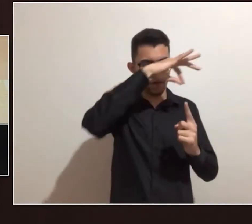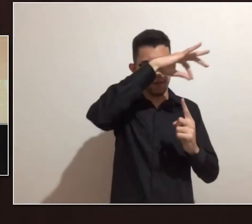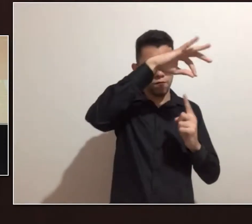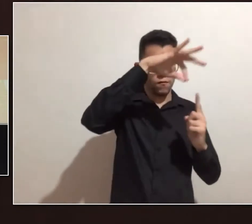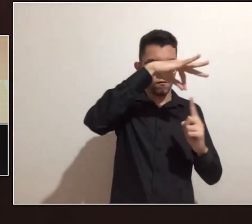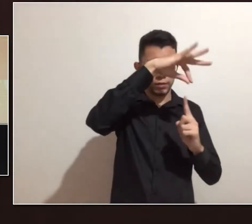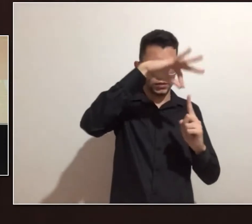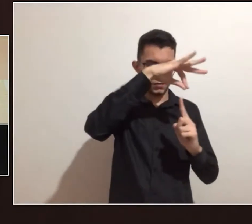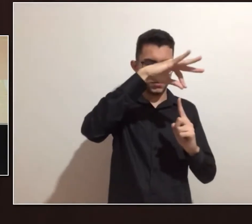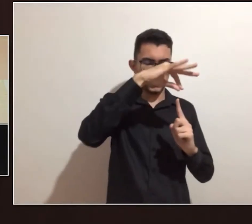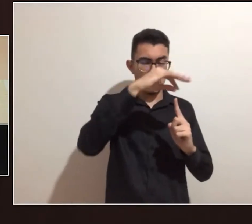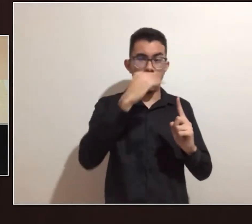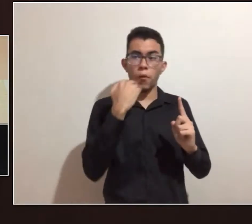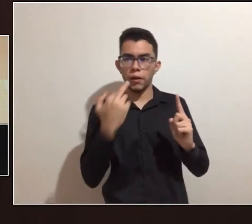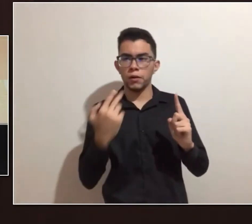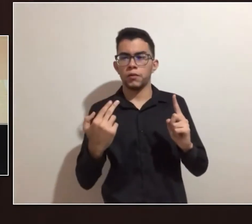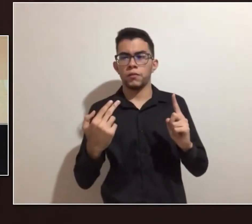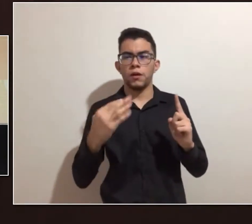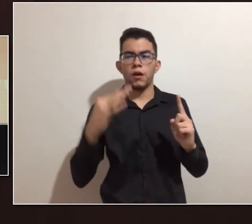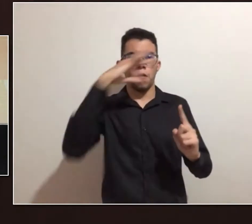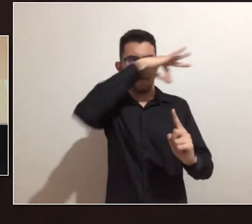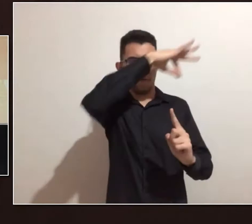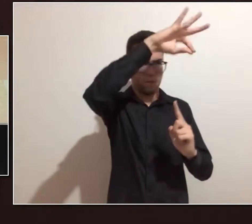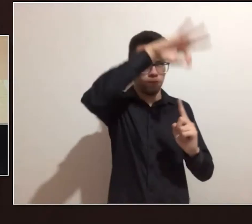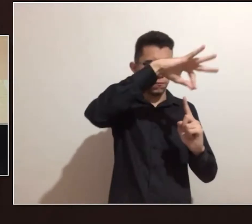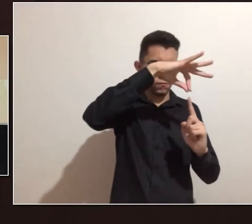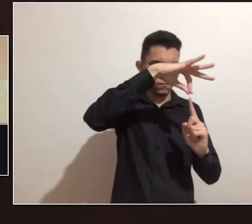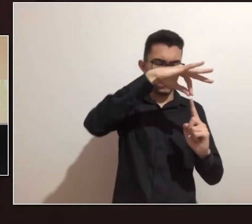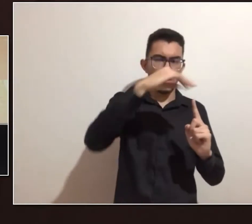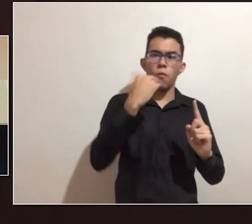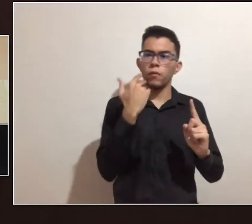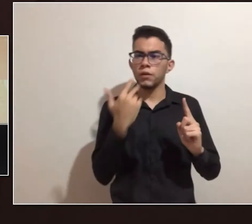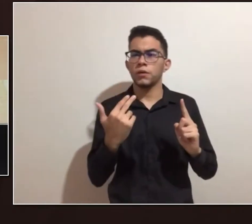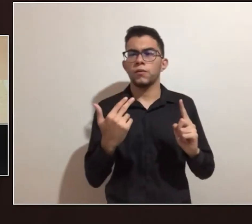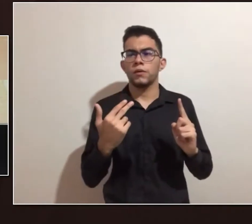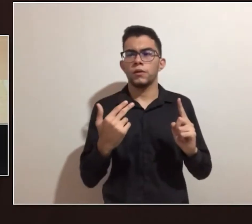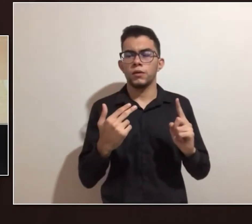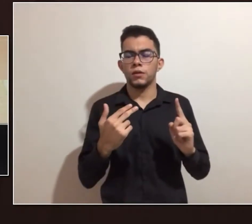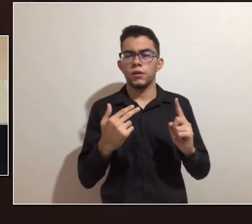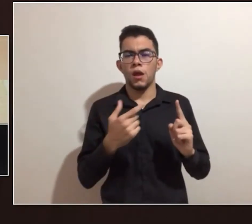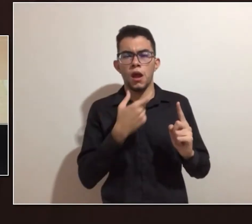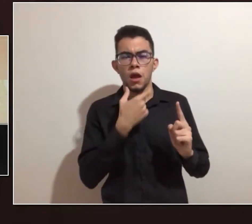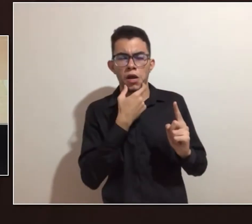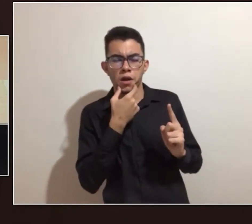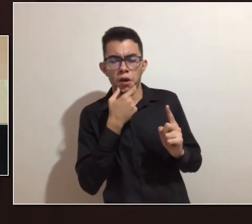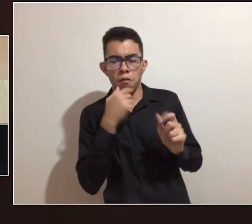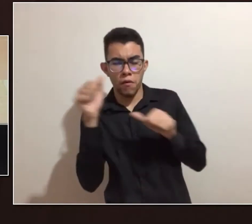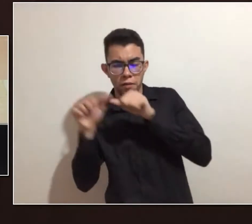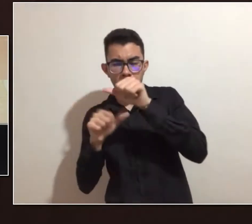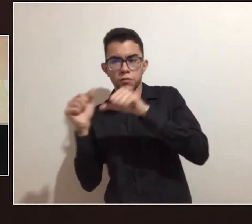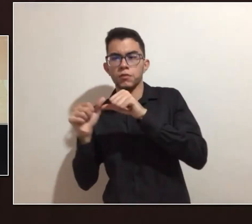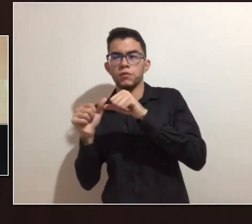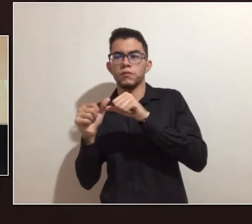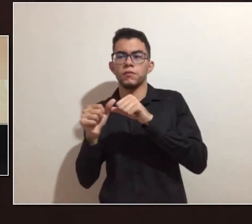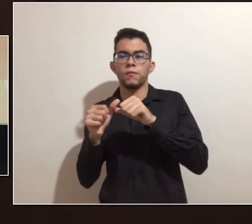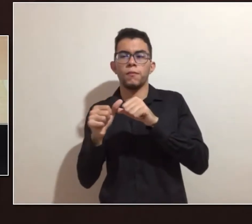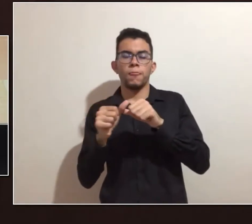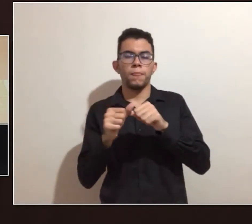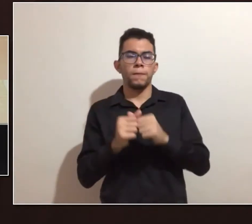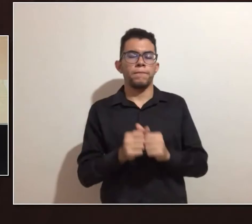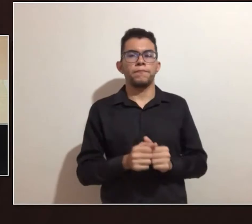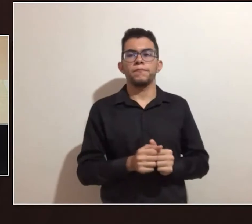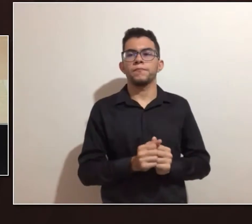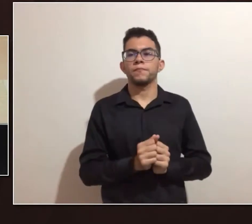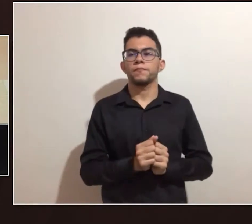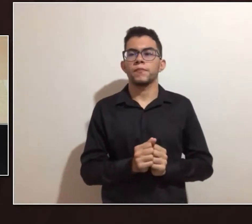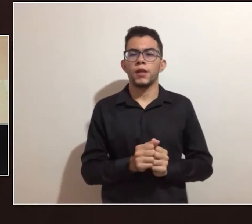como língua descendo sobre eles, e eles passaram a falar outros idiomas, tá? E desses idiomas, né,